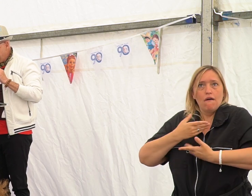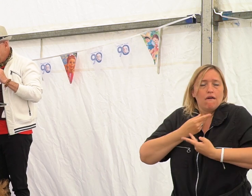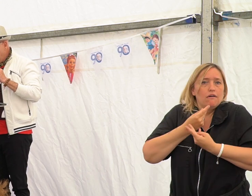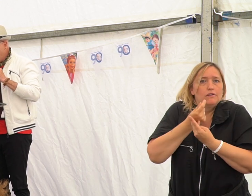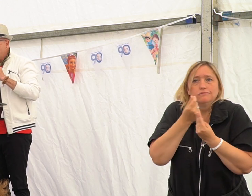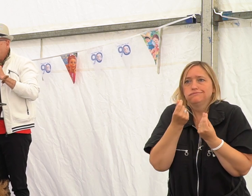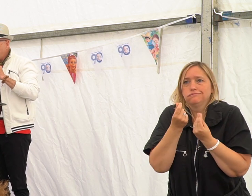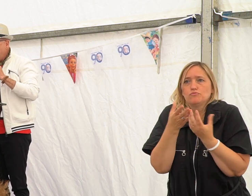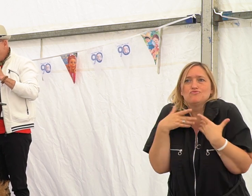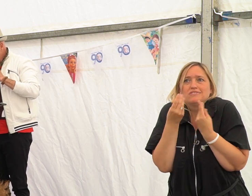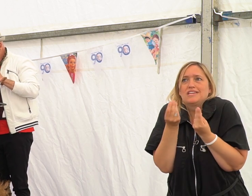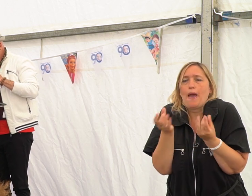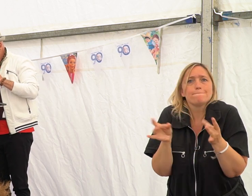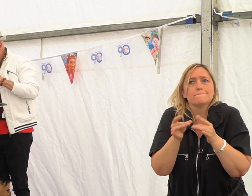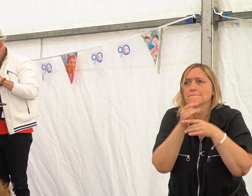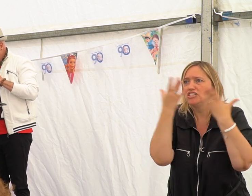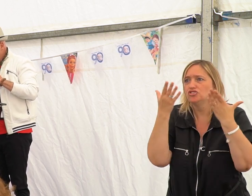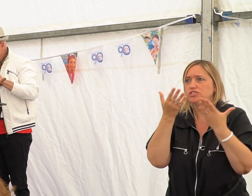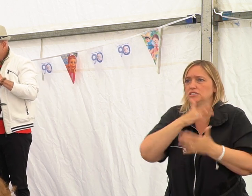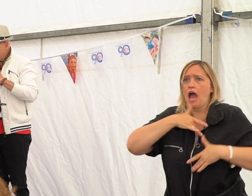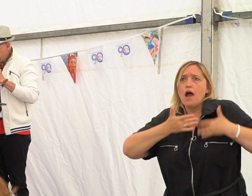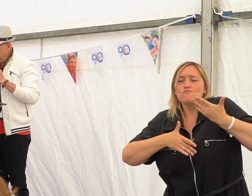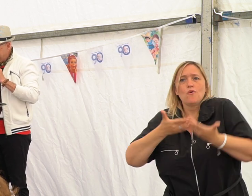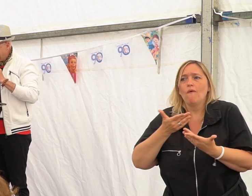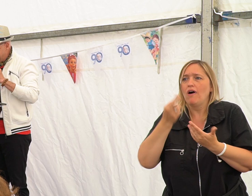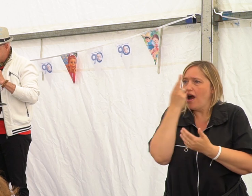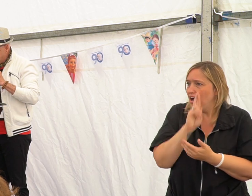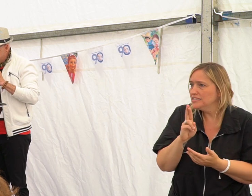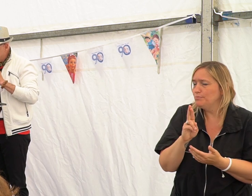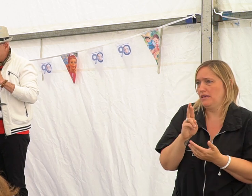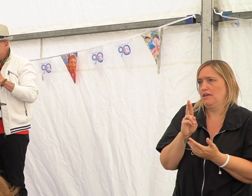la magie, l'amour, le respect, et